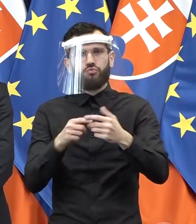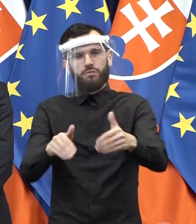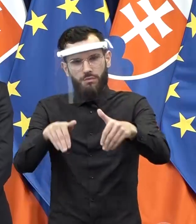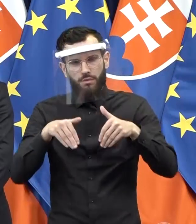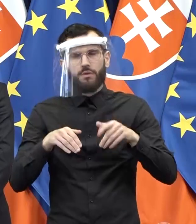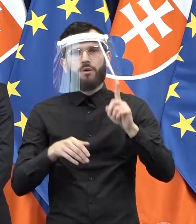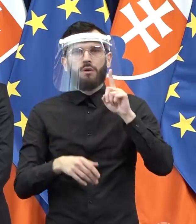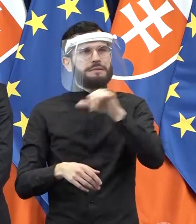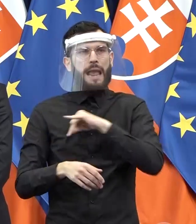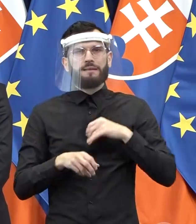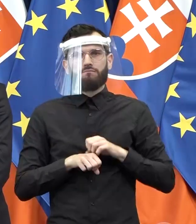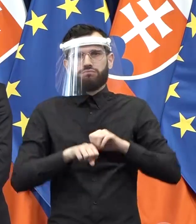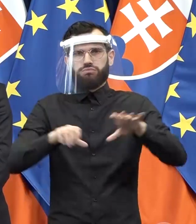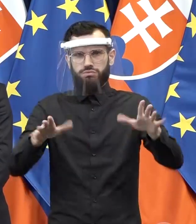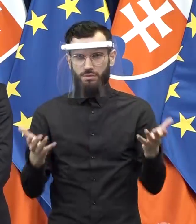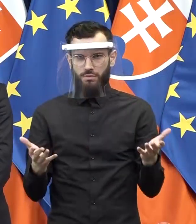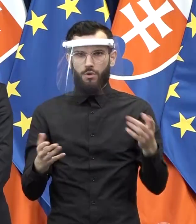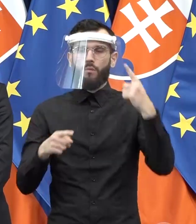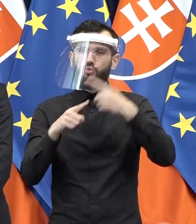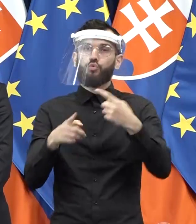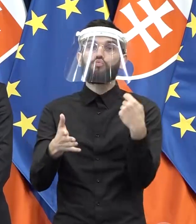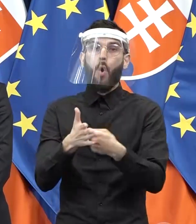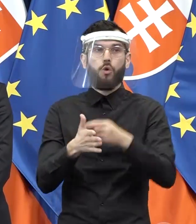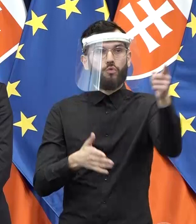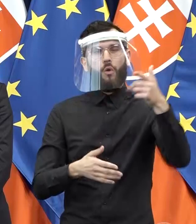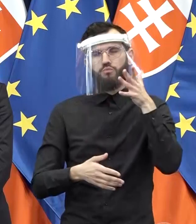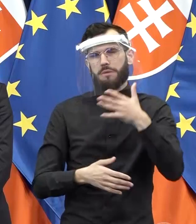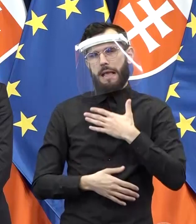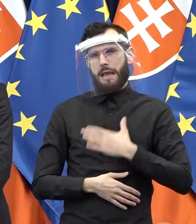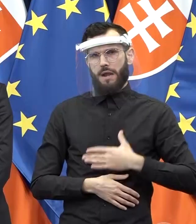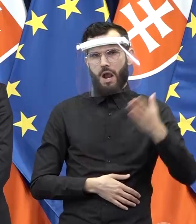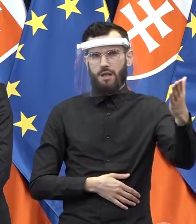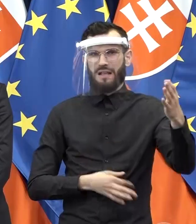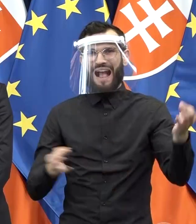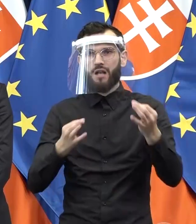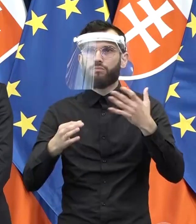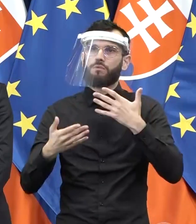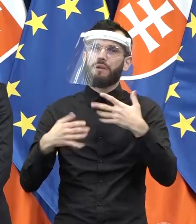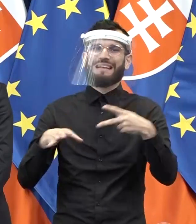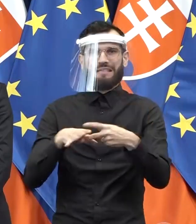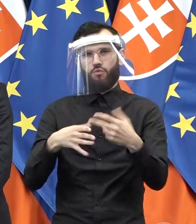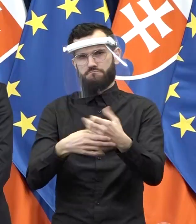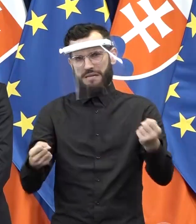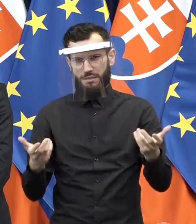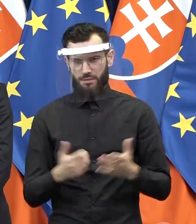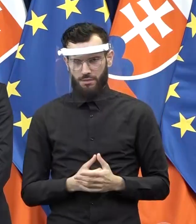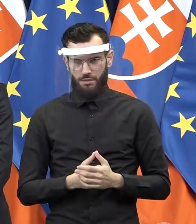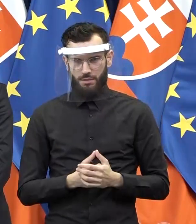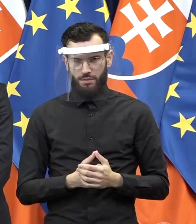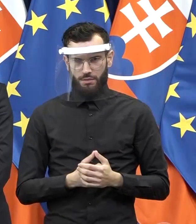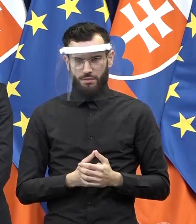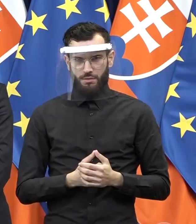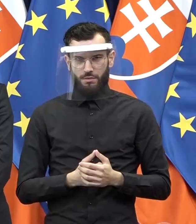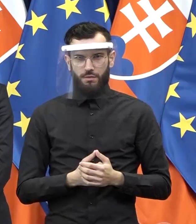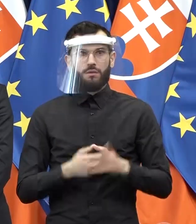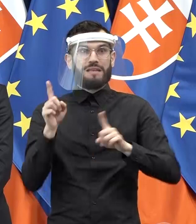tým starším, aby sme ich nenakazili a zase dôchodcovia budú radi, že teda nebudú vystavení tomu riziku. Áno, možno niekto povie,